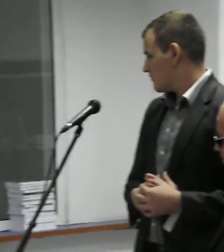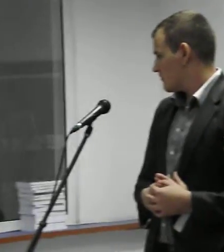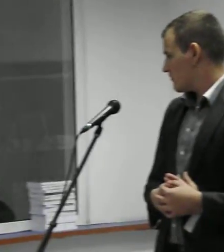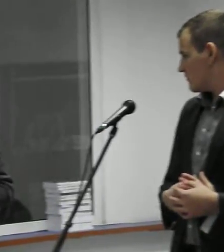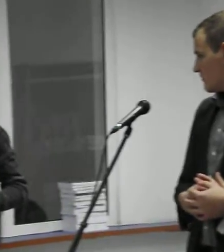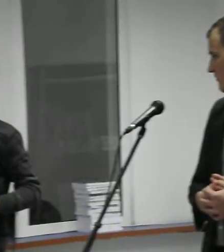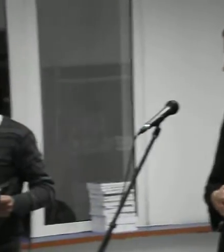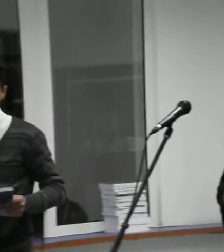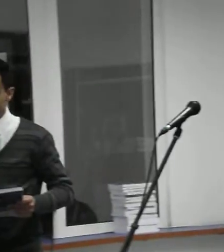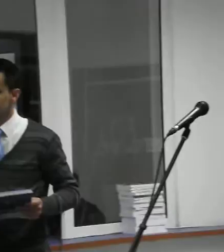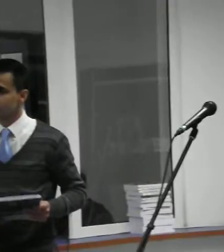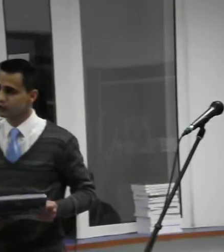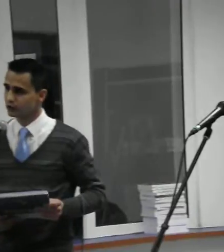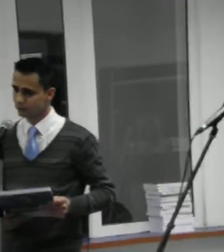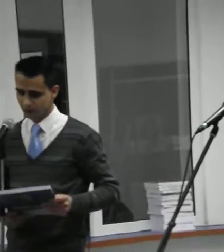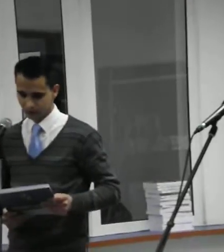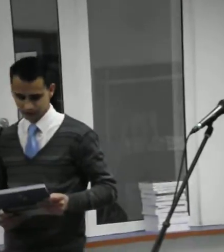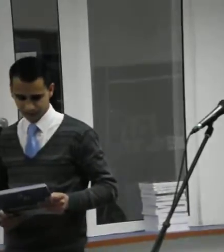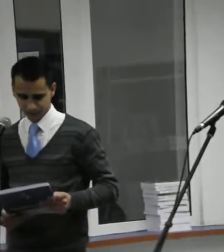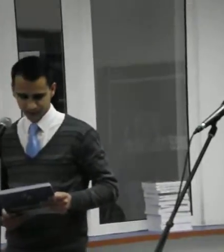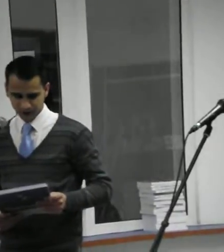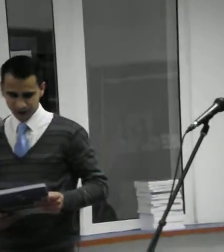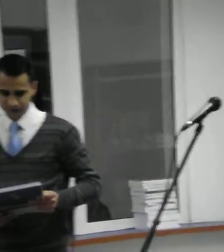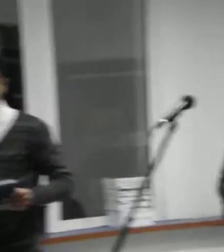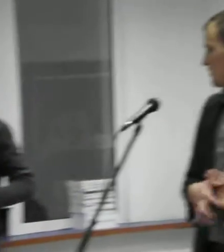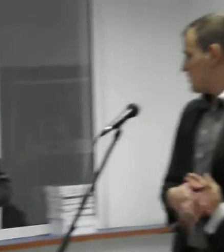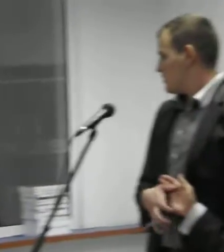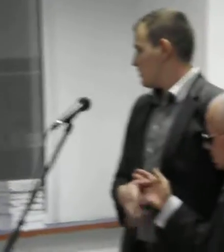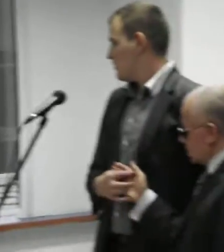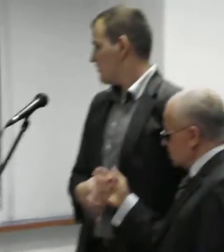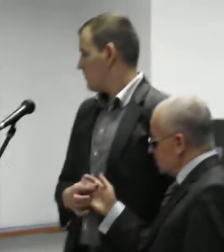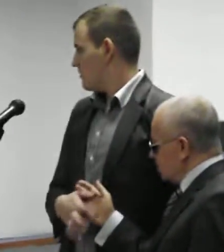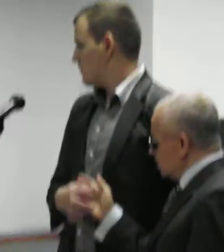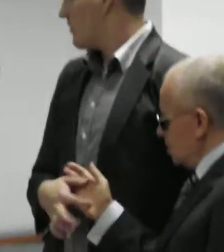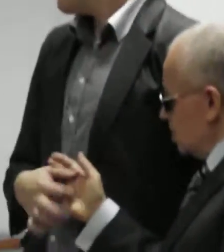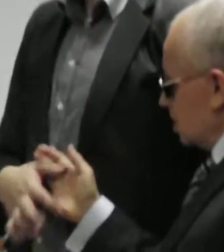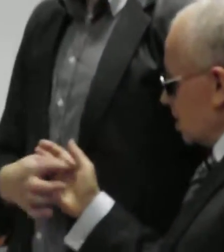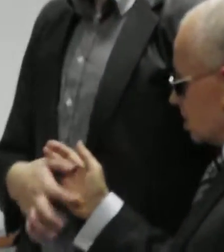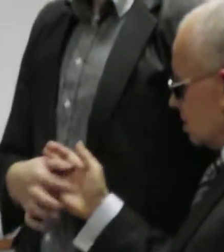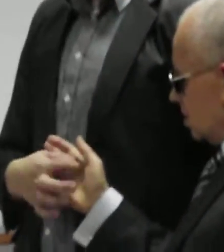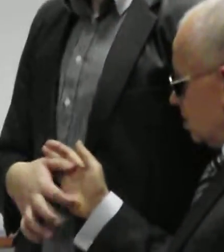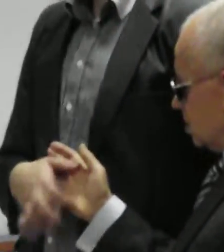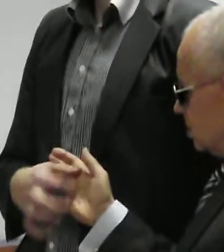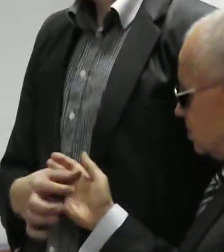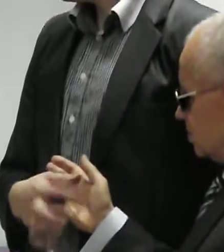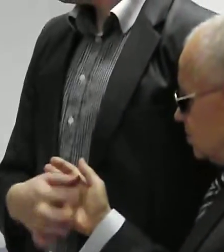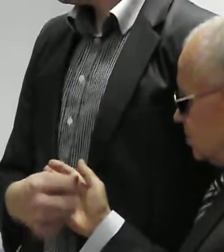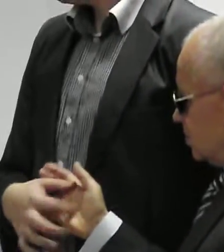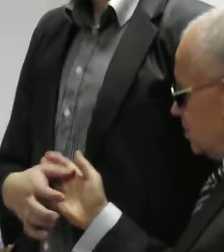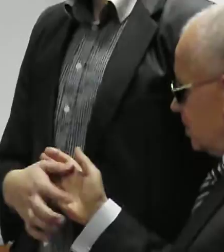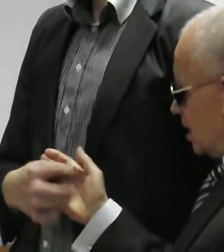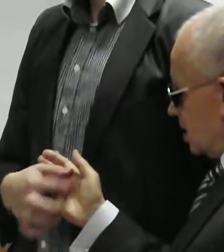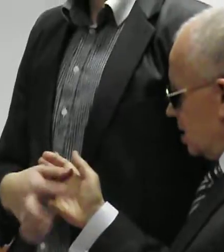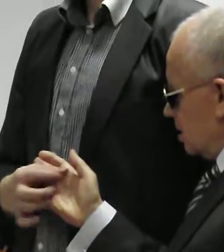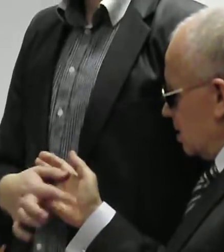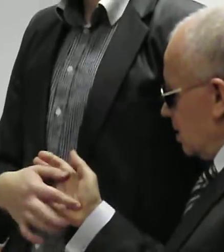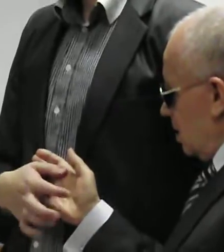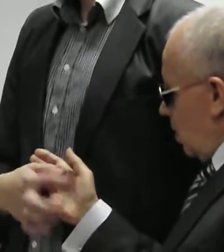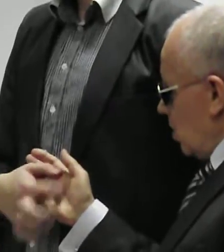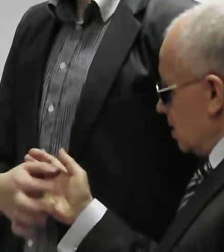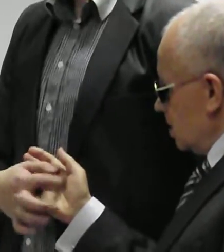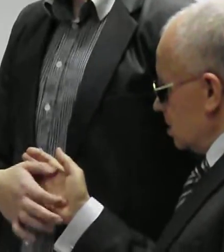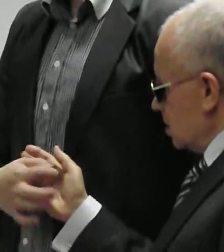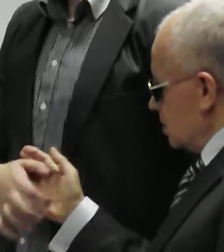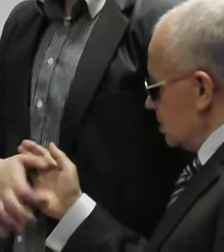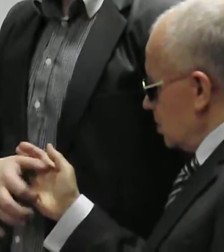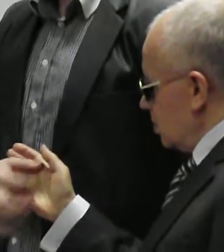Adamescu. Doamnelor și domnilor, evenimentul de astăzi nu cred că are nevoie de comentarii și analize. Faptul că singurul